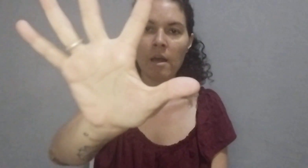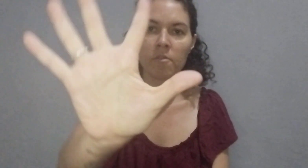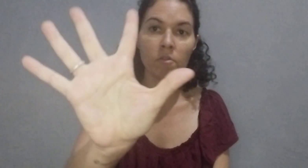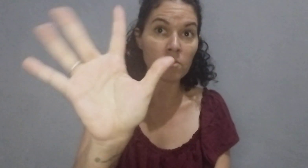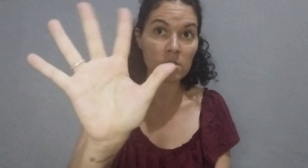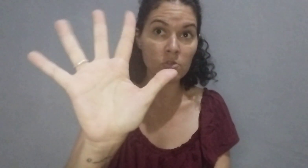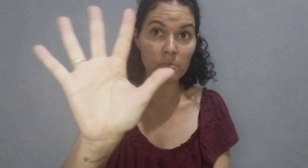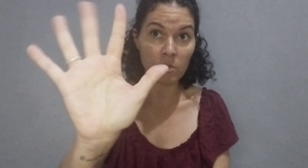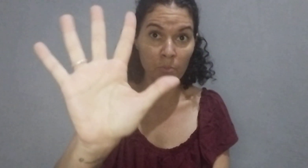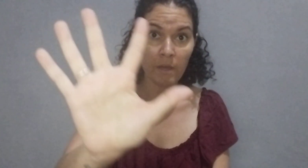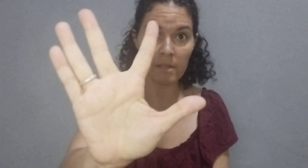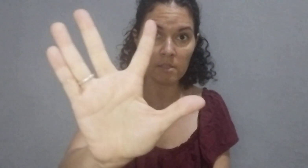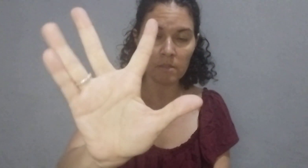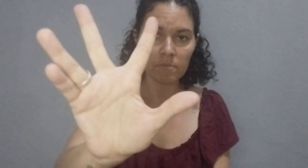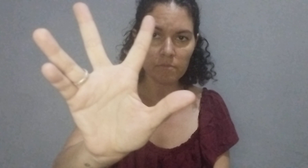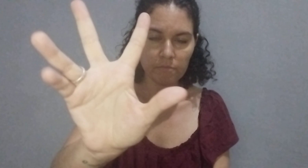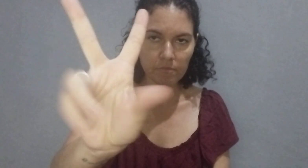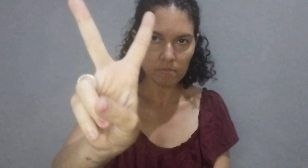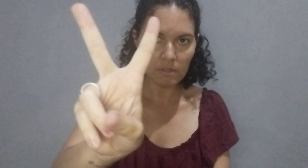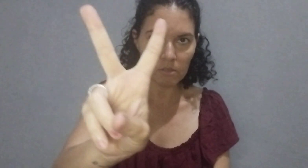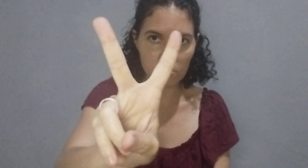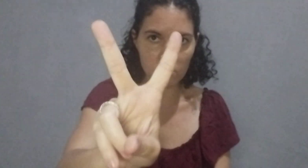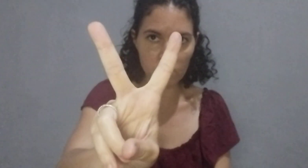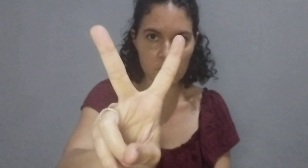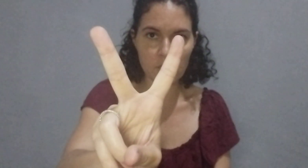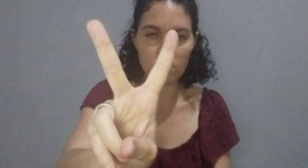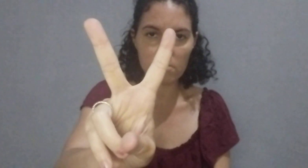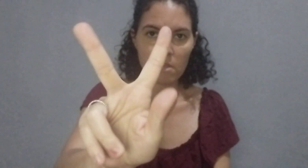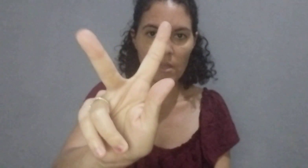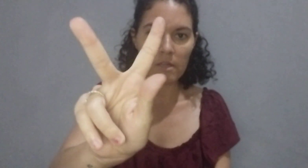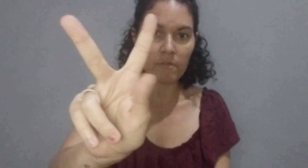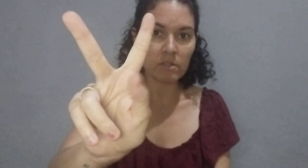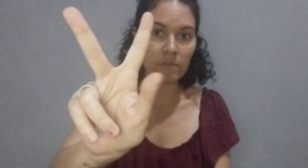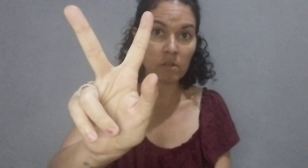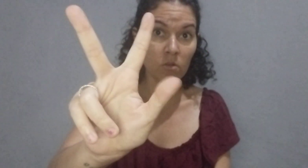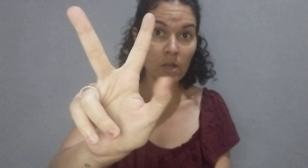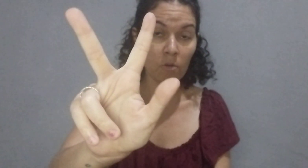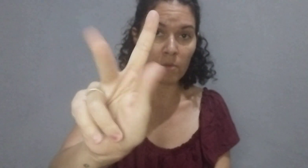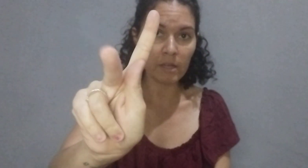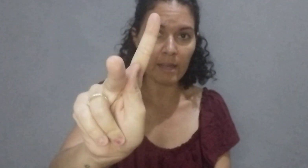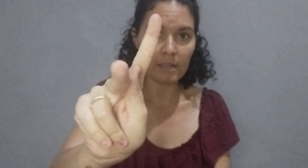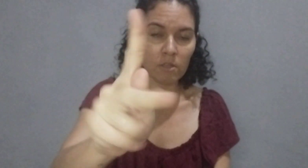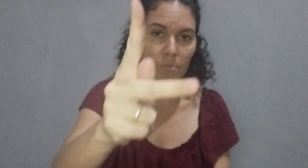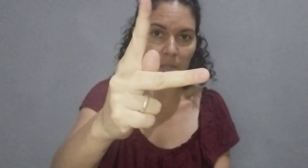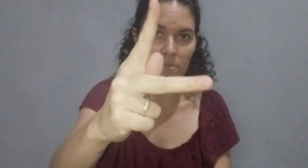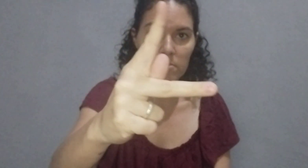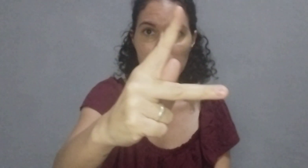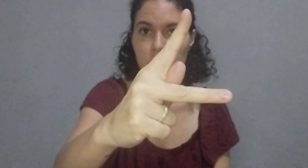A configuração de mão em P é assim. 2 dedos. E aí, você vai colocar o polegar aqui no meio. Tá